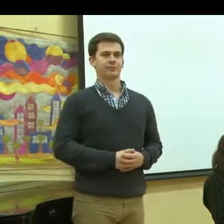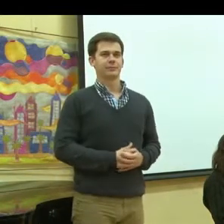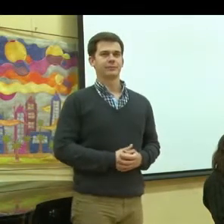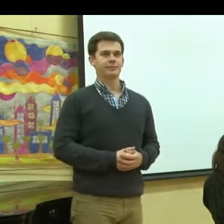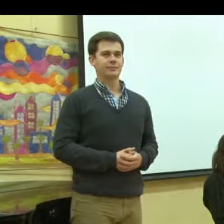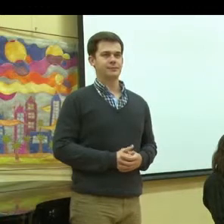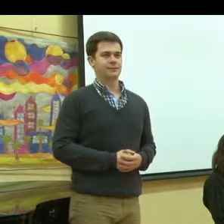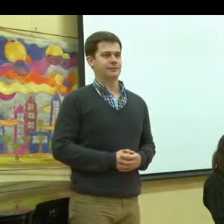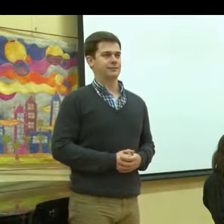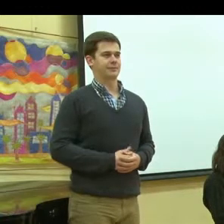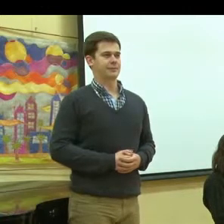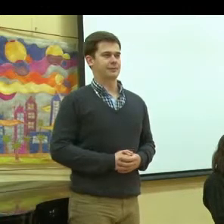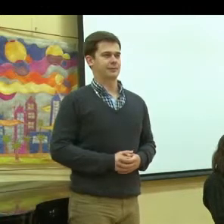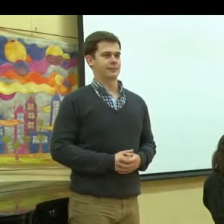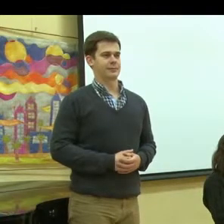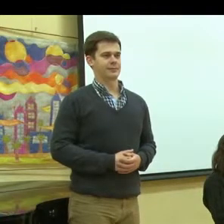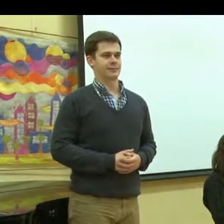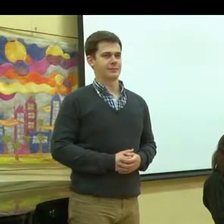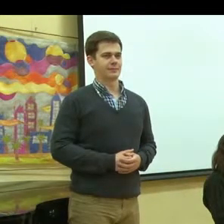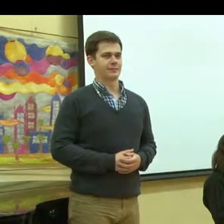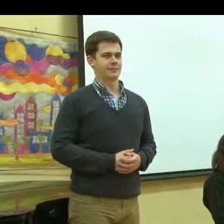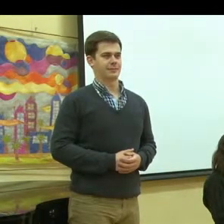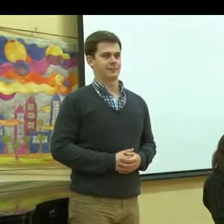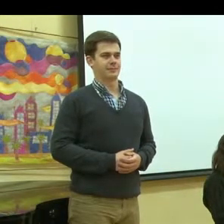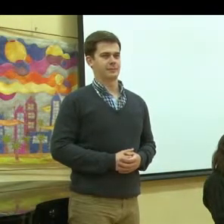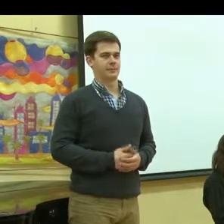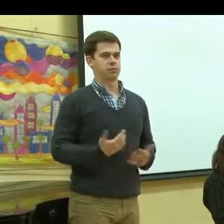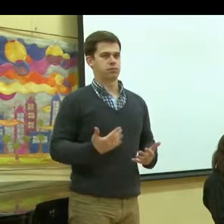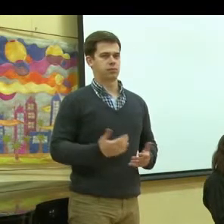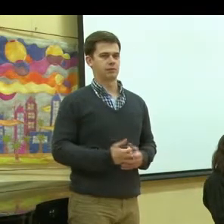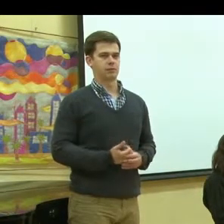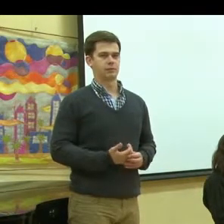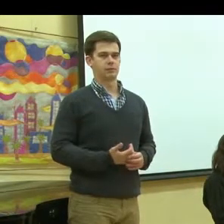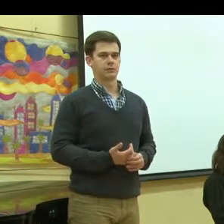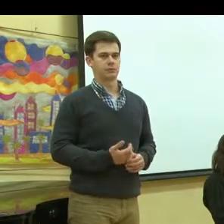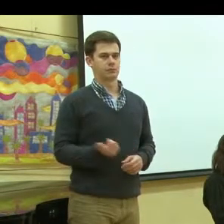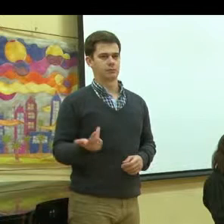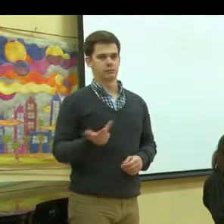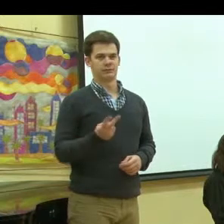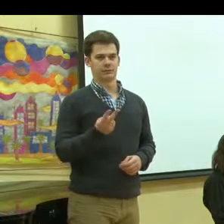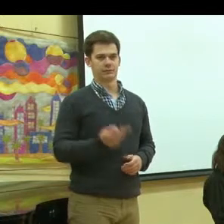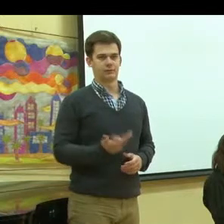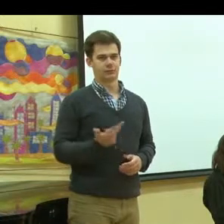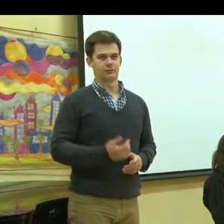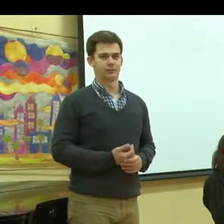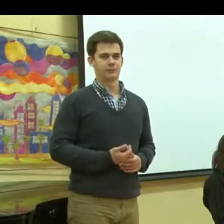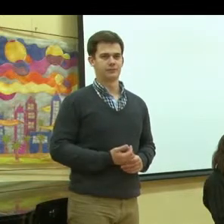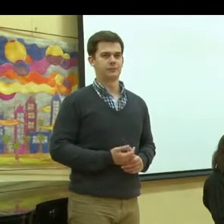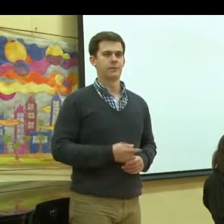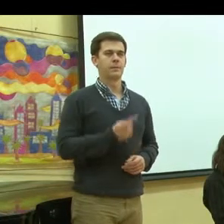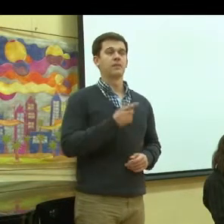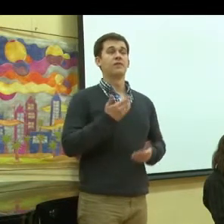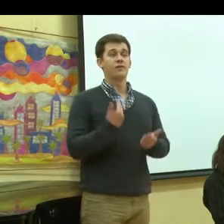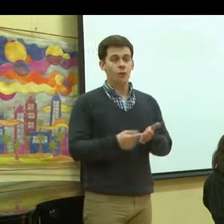primero los españoles, luego los italianos, a eso le sumamos también muchos polacos que fueron a la zona, o eslavos.